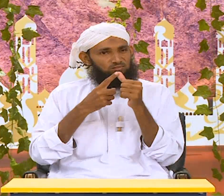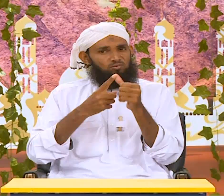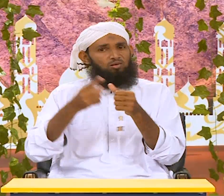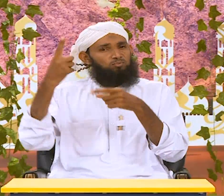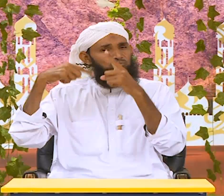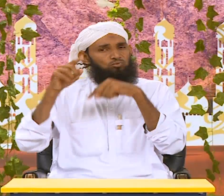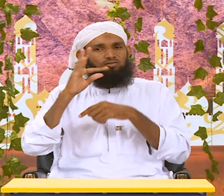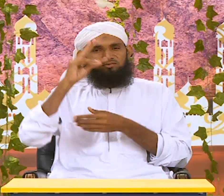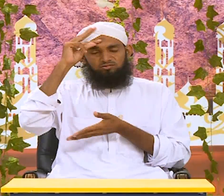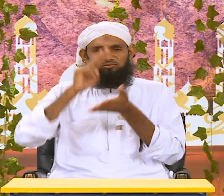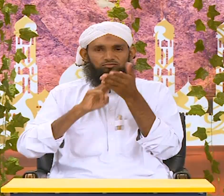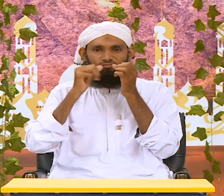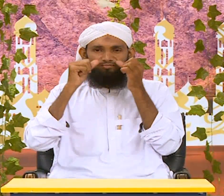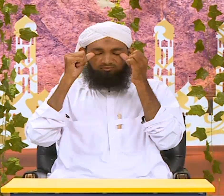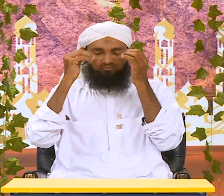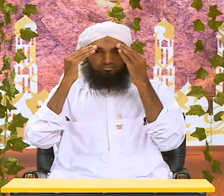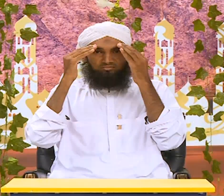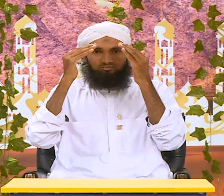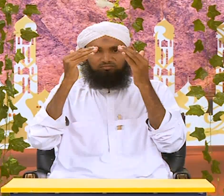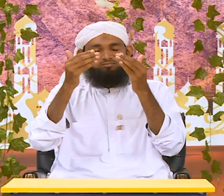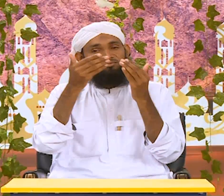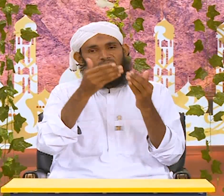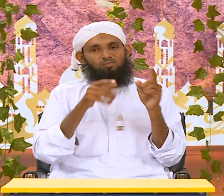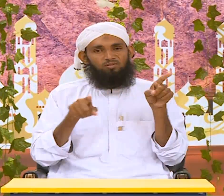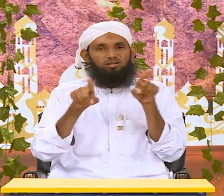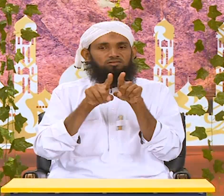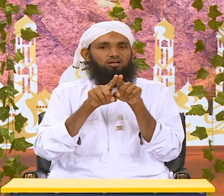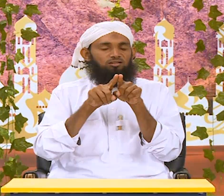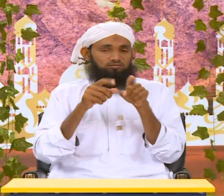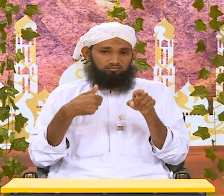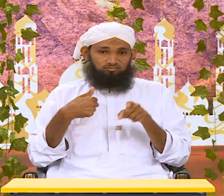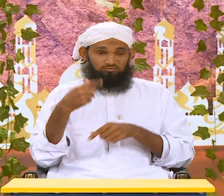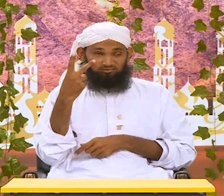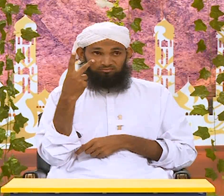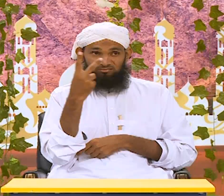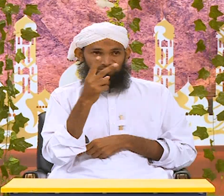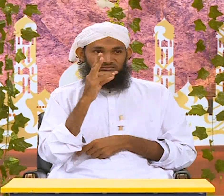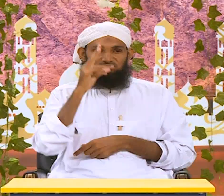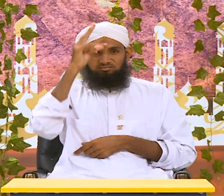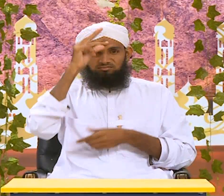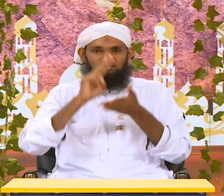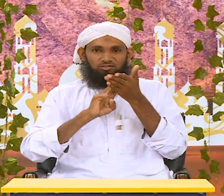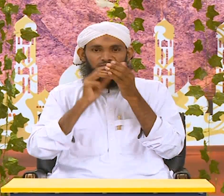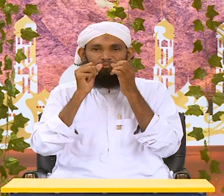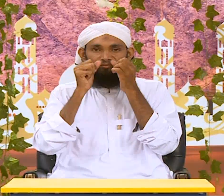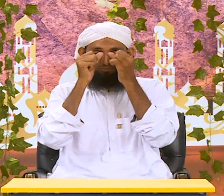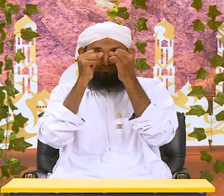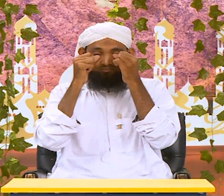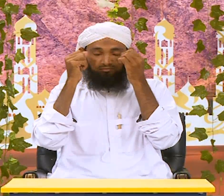شفیع امت صلی اللہ علیہ وآلہ وصحبہ وسلم کے ساتھ تھا، میں نے دیکھا کہ پیارے نبی رسول ہاشمی صلی اللہ